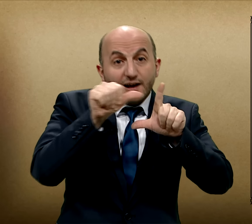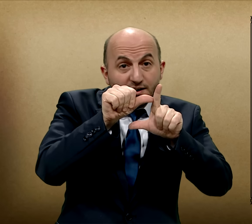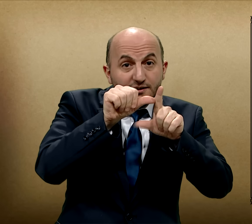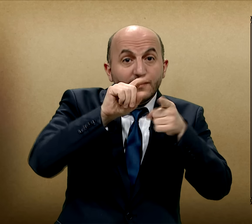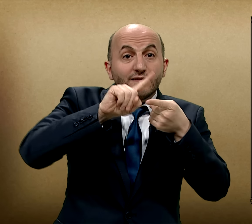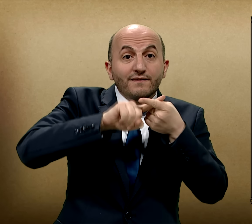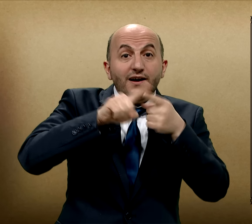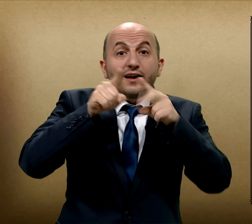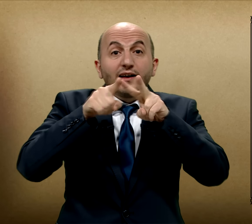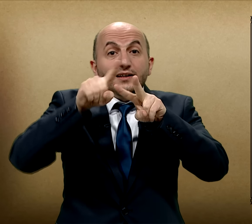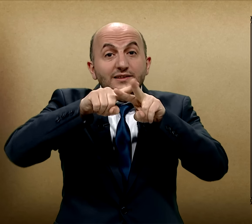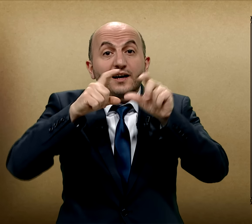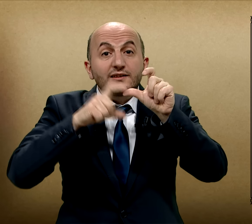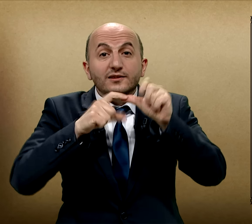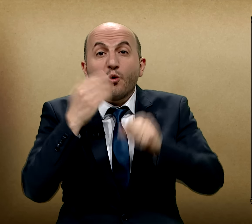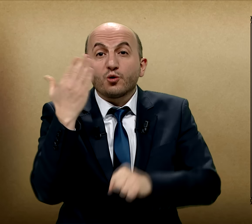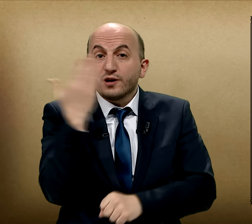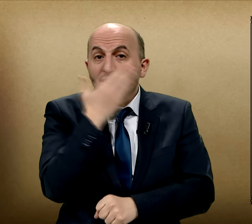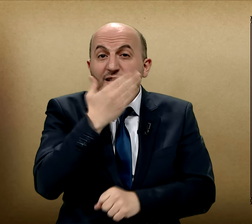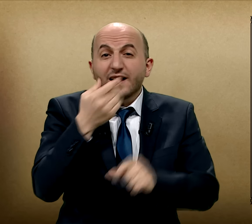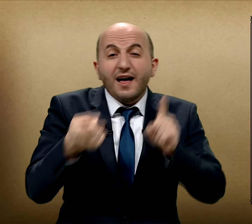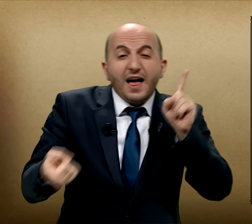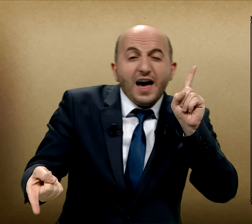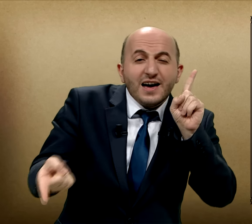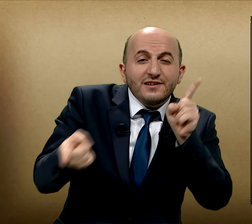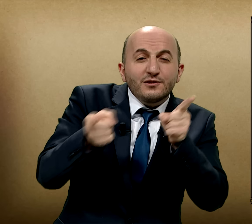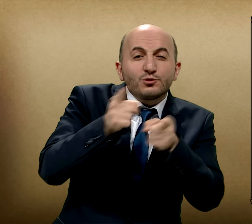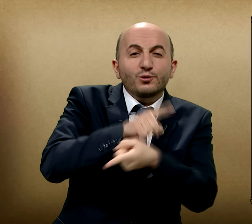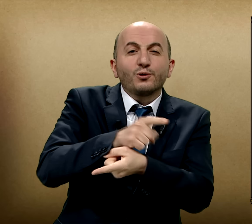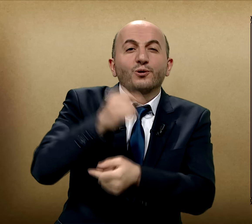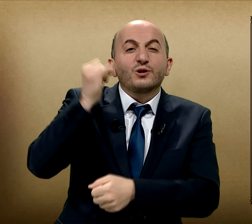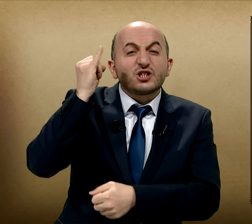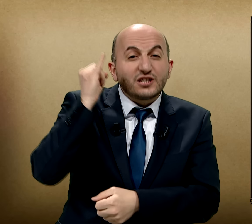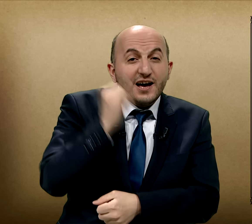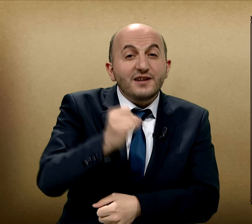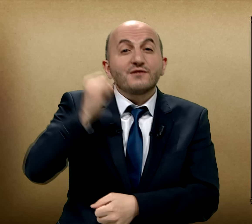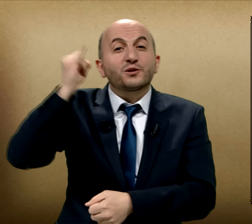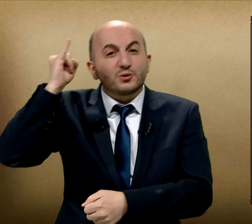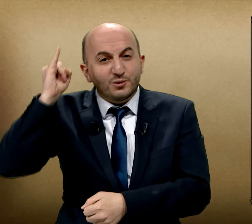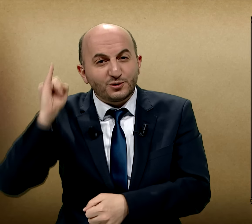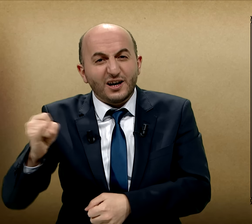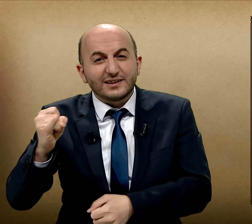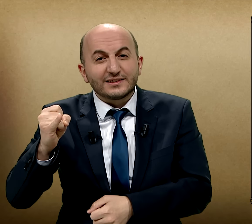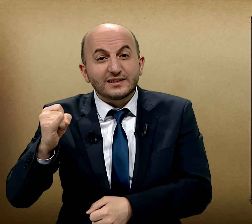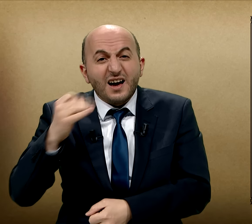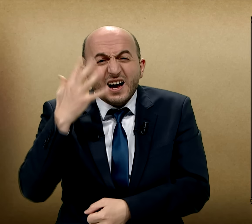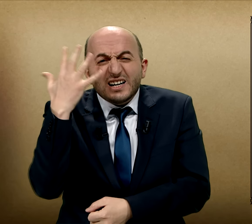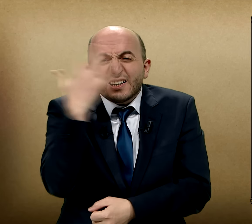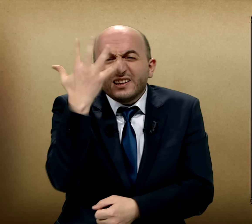Felak ve Nas'ı okuyarak her türlü şer ve kötülükten,